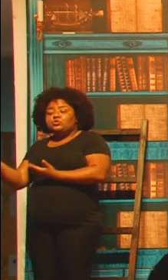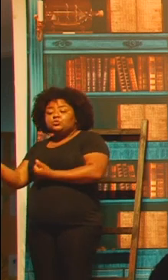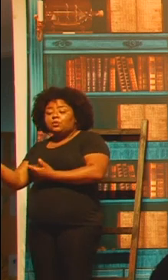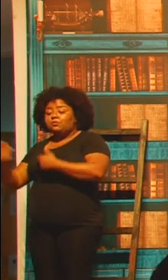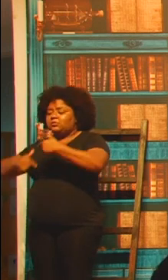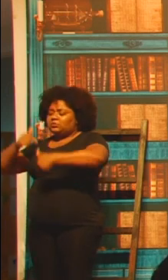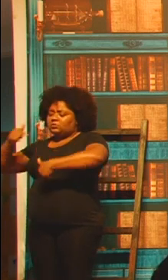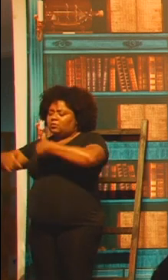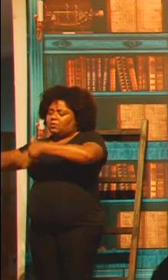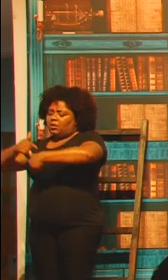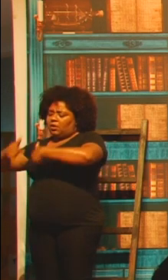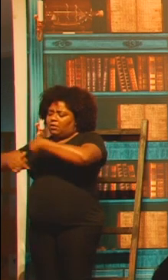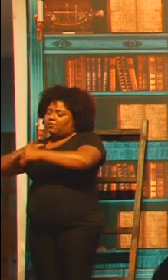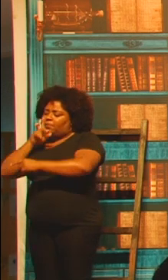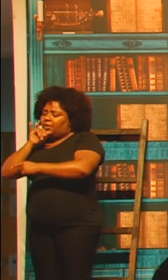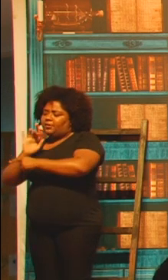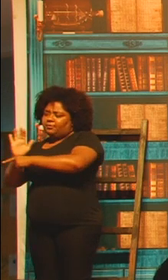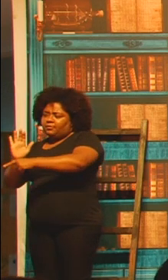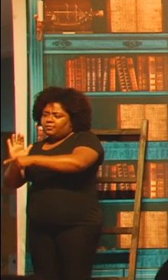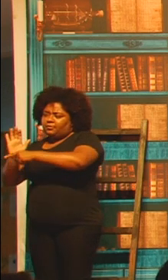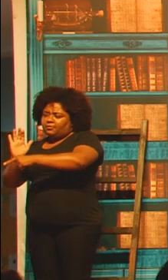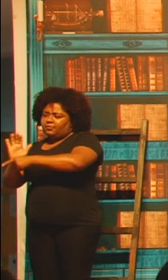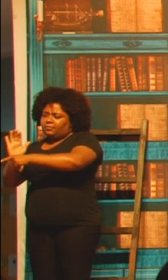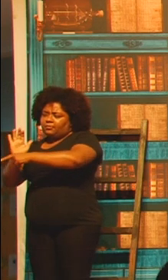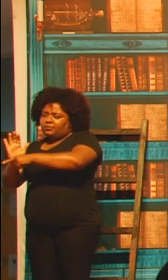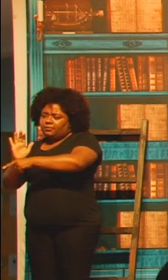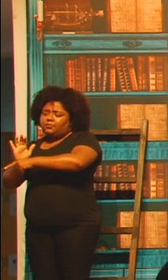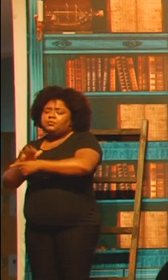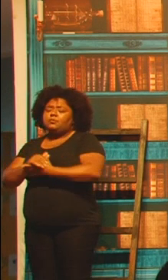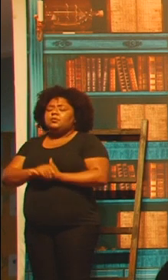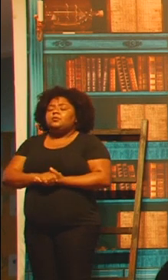dos dois irmãos mais velhos de meu avô,